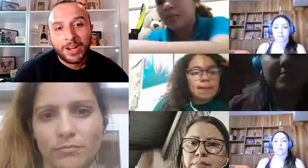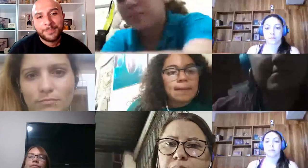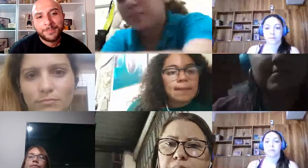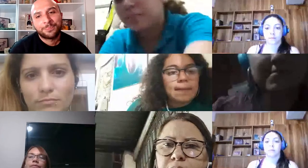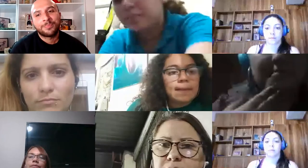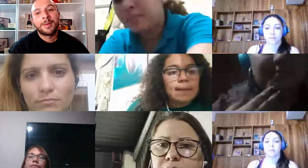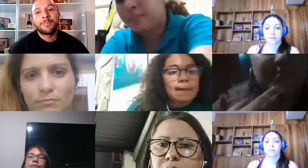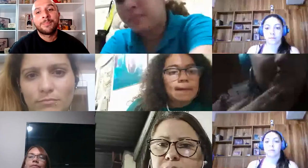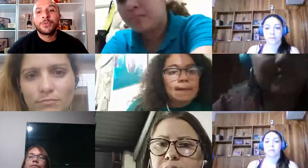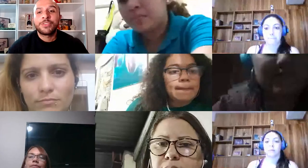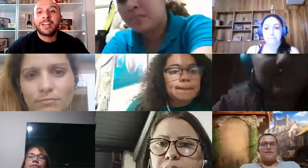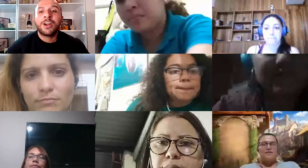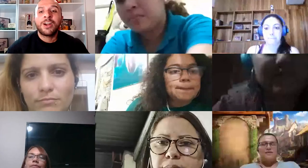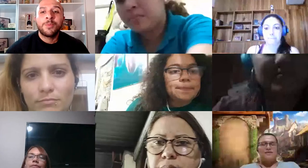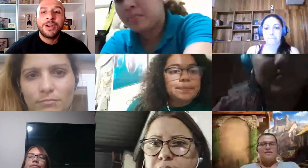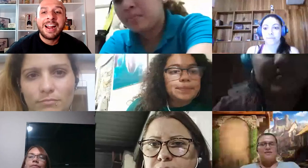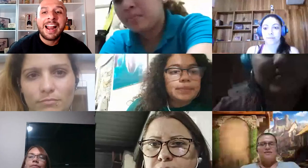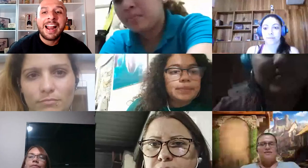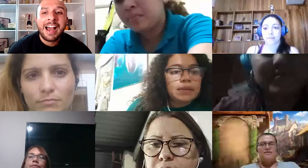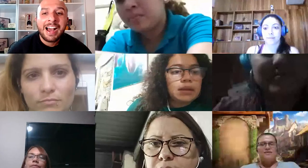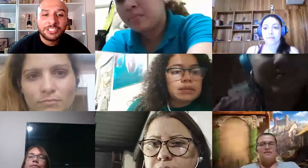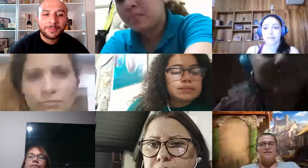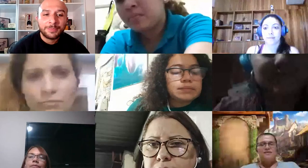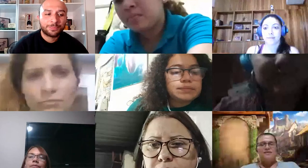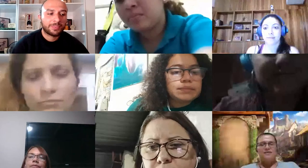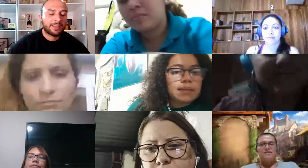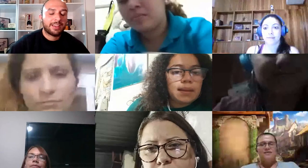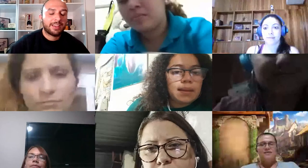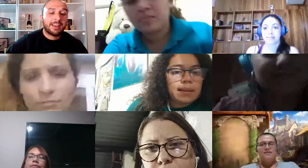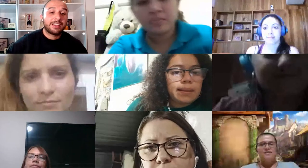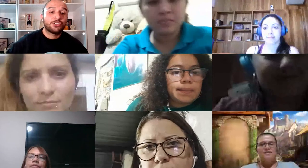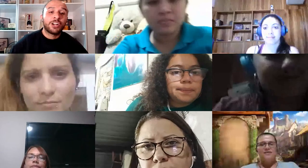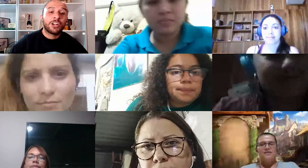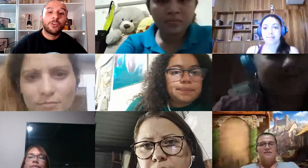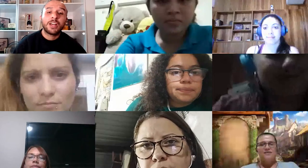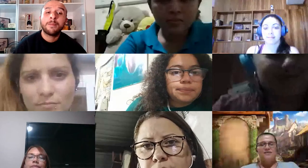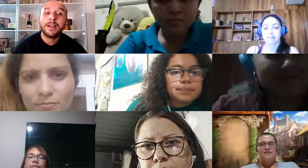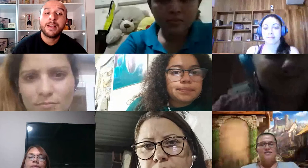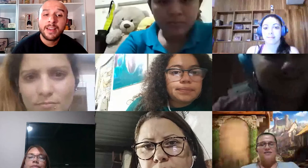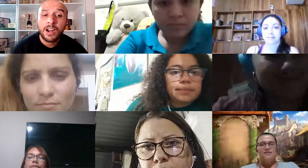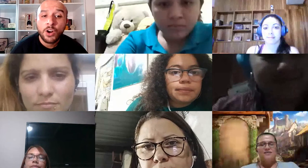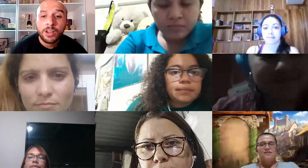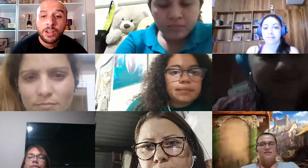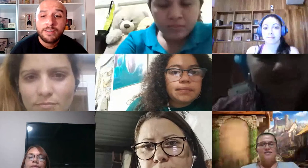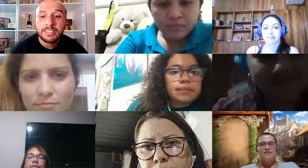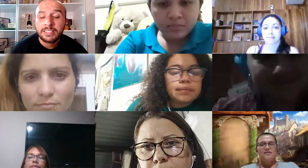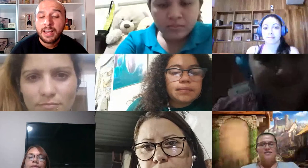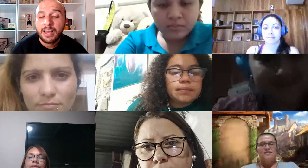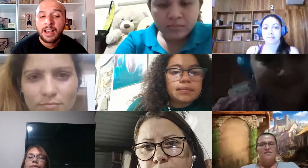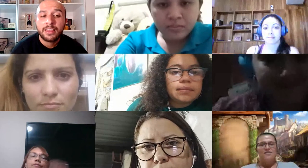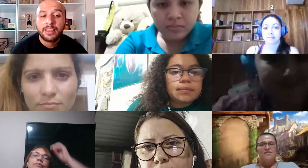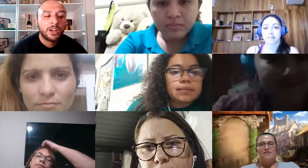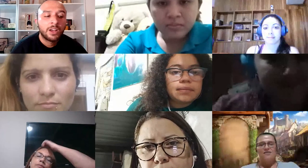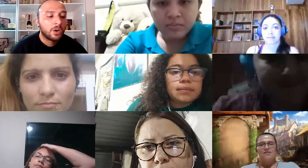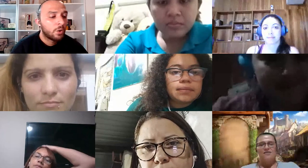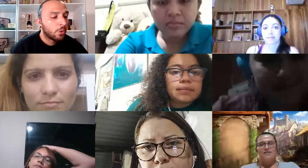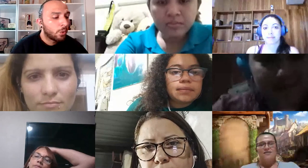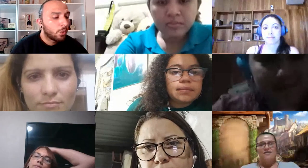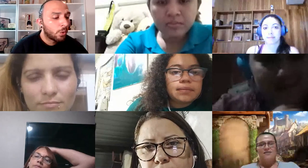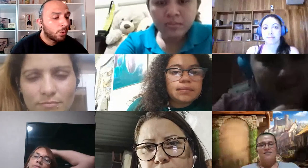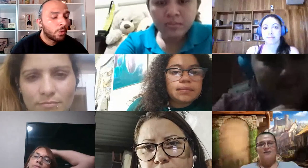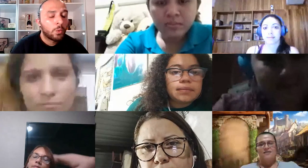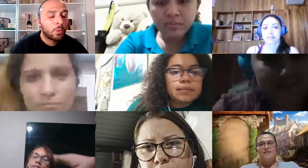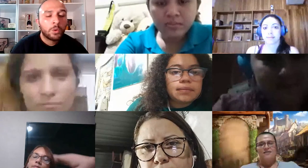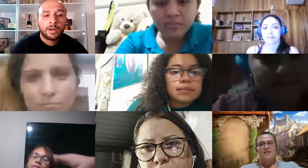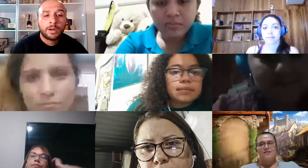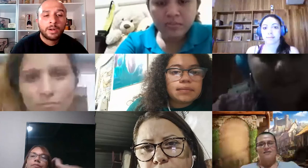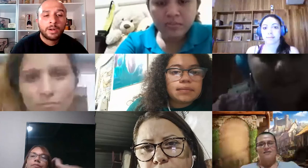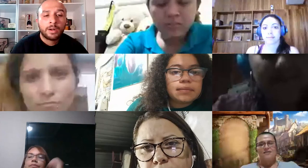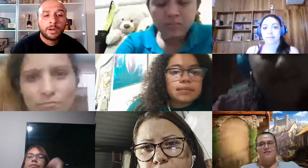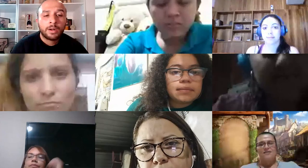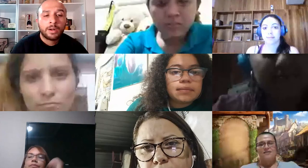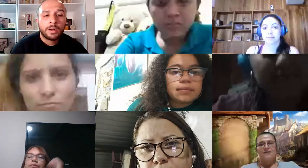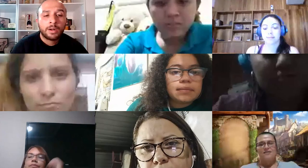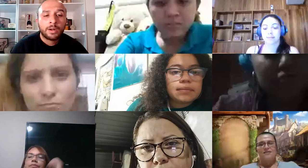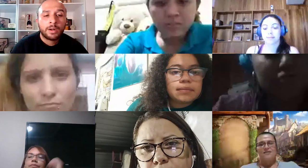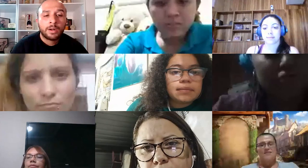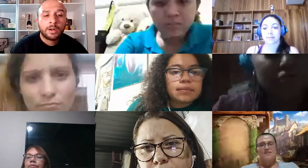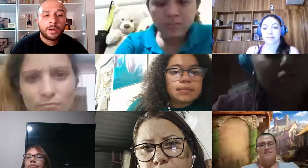Ahora, me preguntan cómo era la H. Yo le voy a mandar a la universidad un mapa de